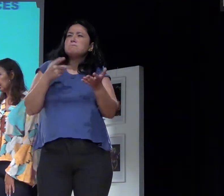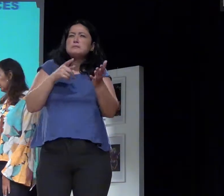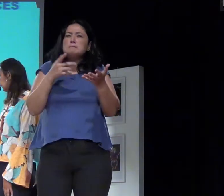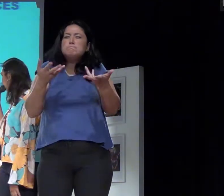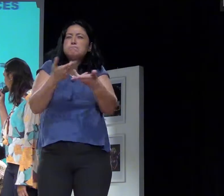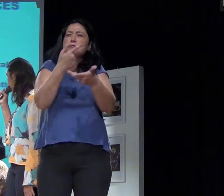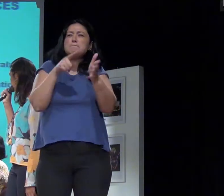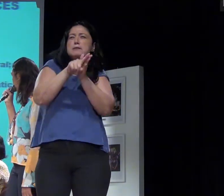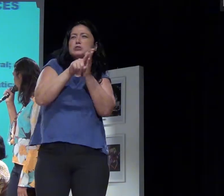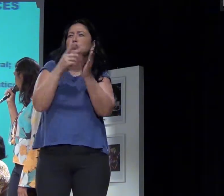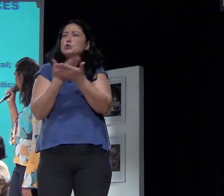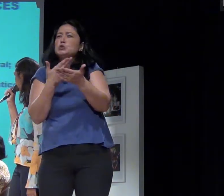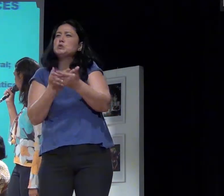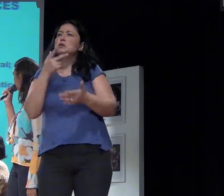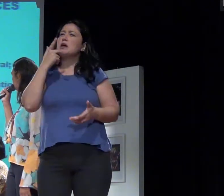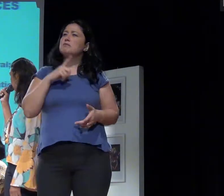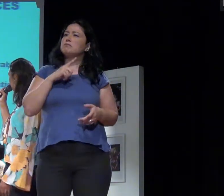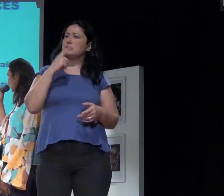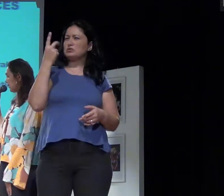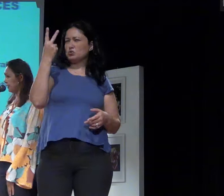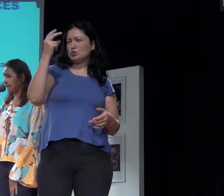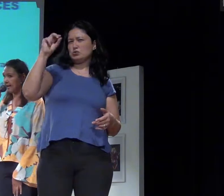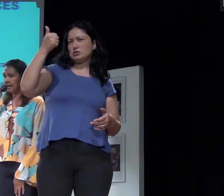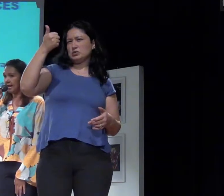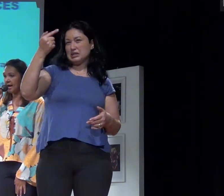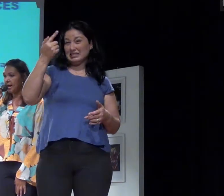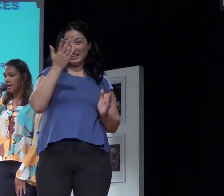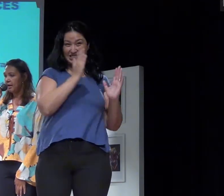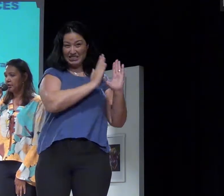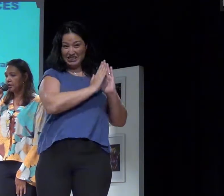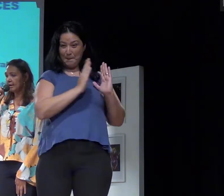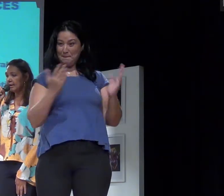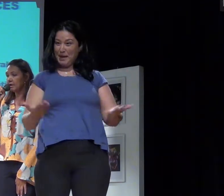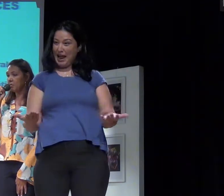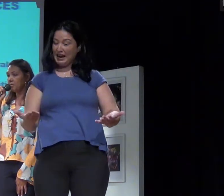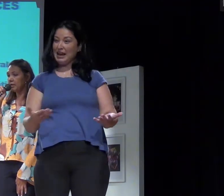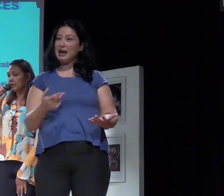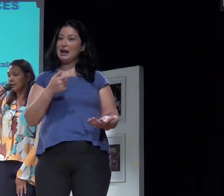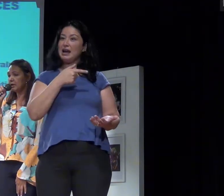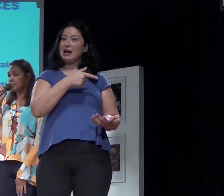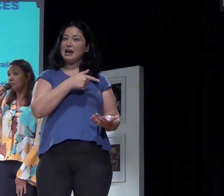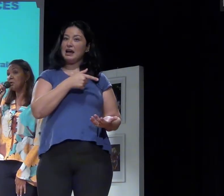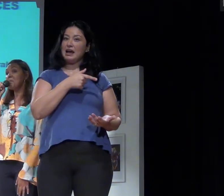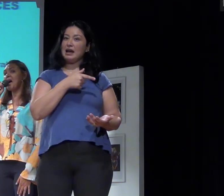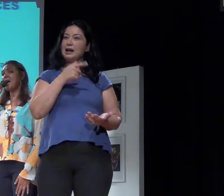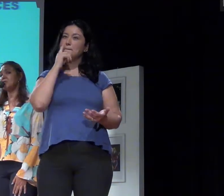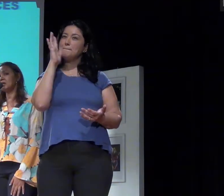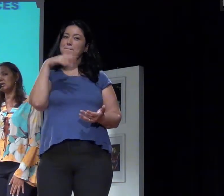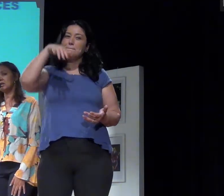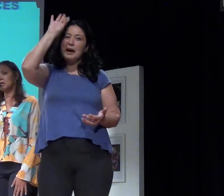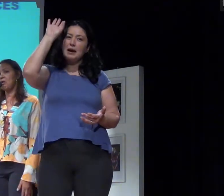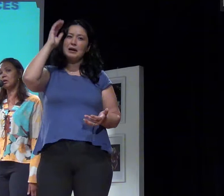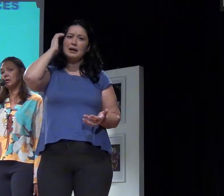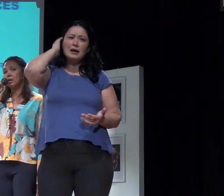estudos. Então, assim, de 2017 para cá, eu digo assim que é um momento assim de marco